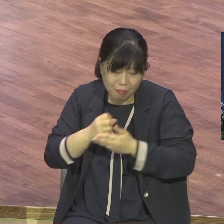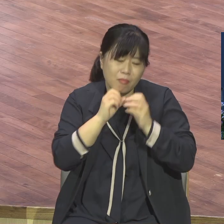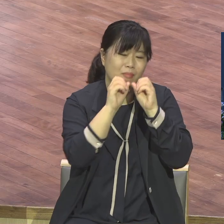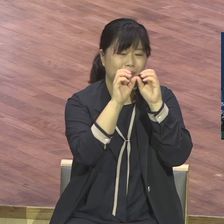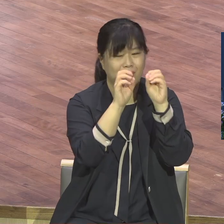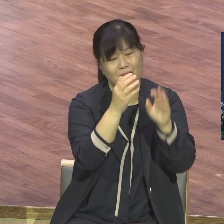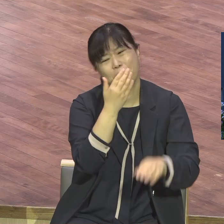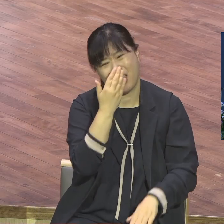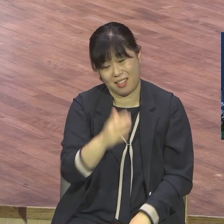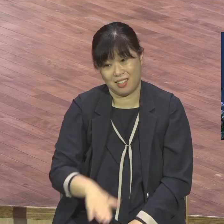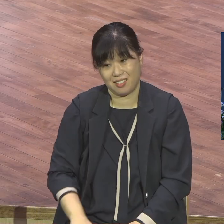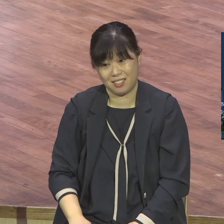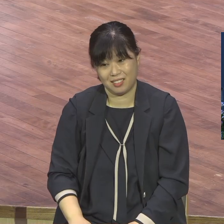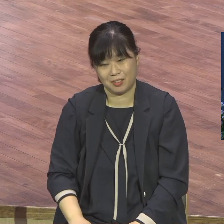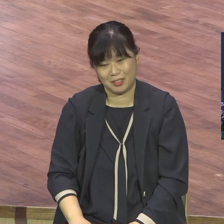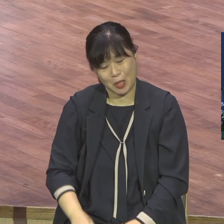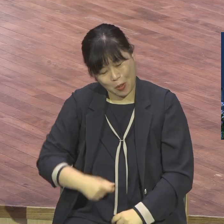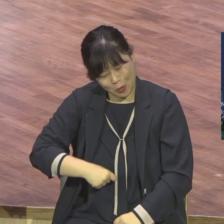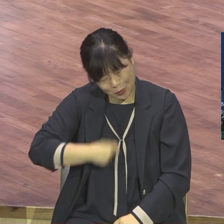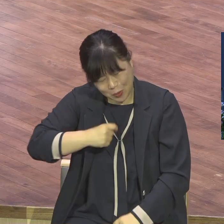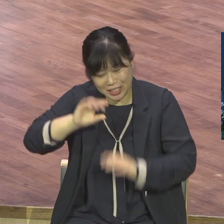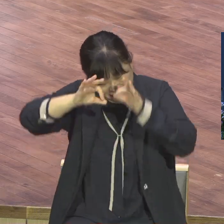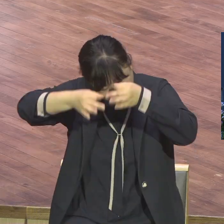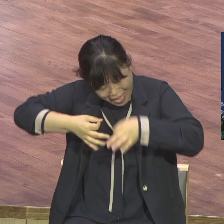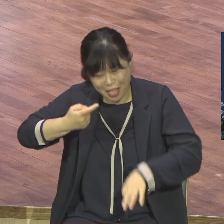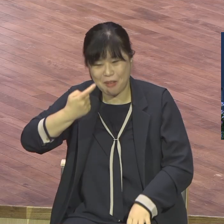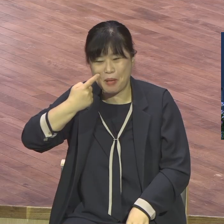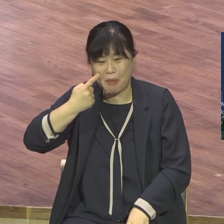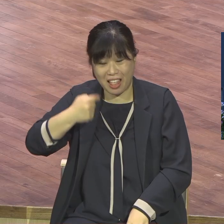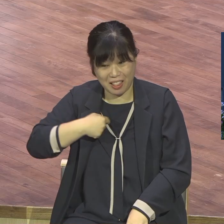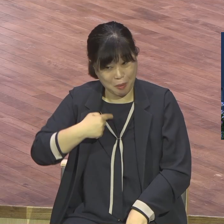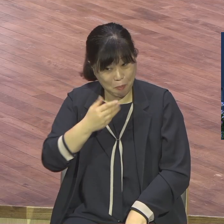가진 것도 없는 우리가 없는 우리가 뭘 합니까?